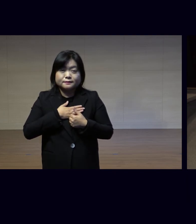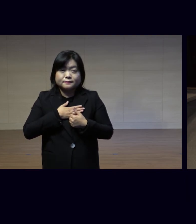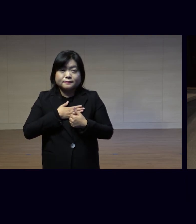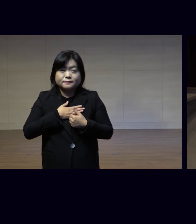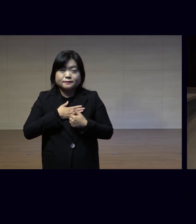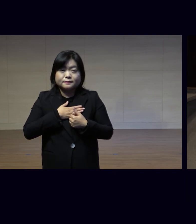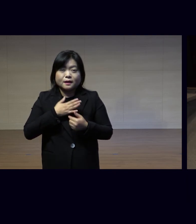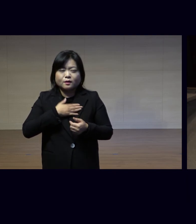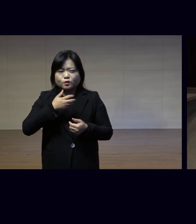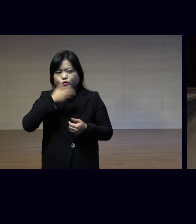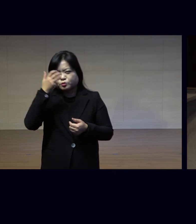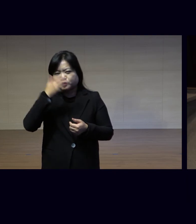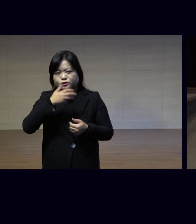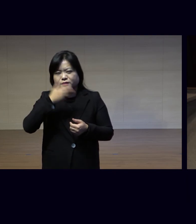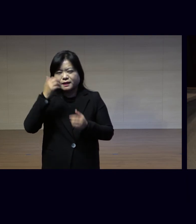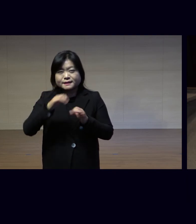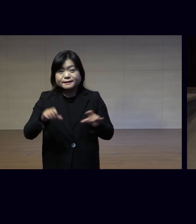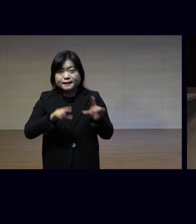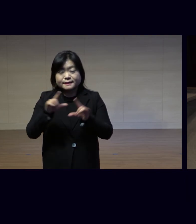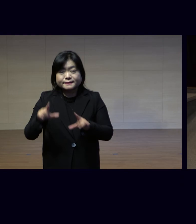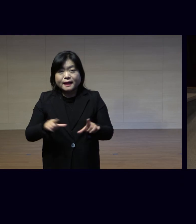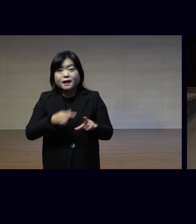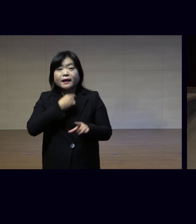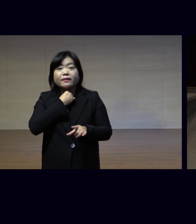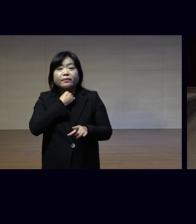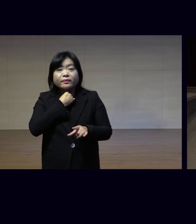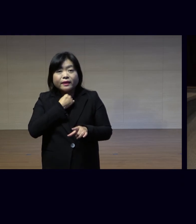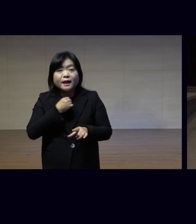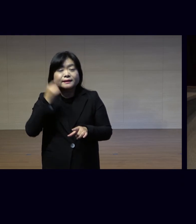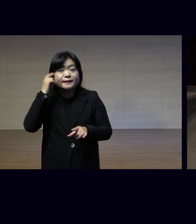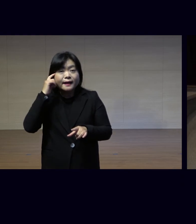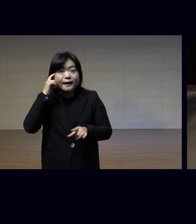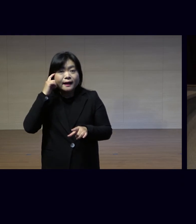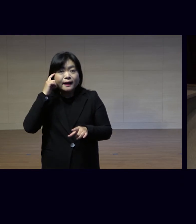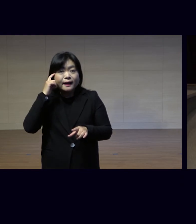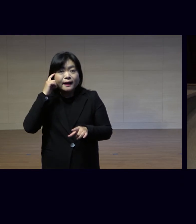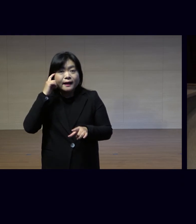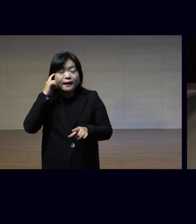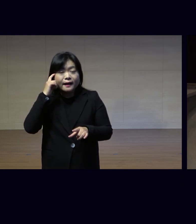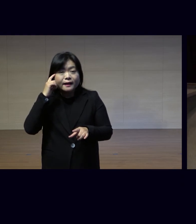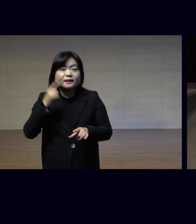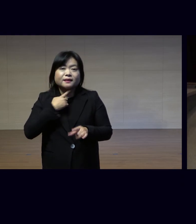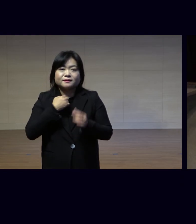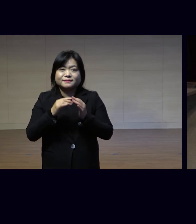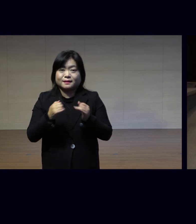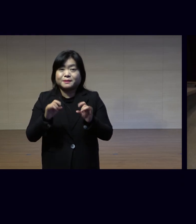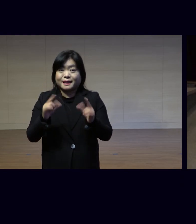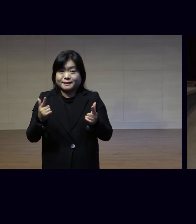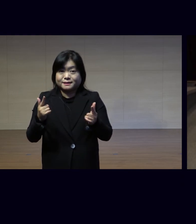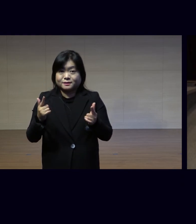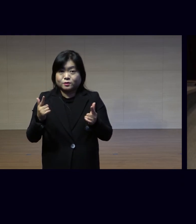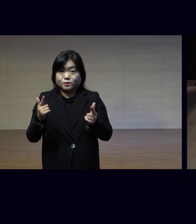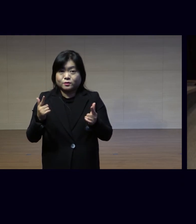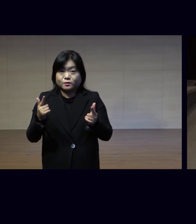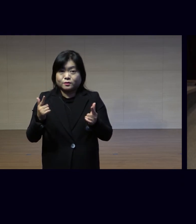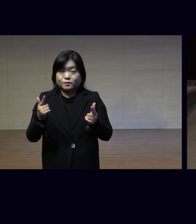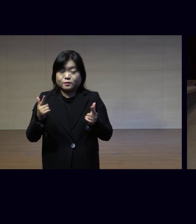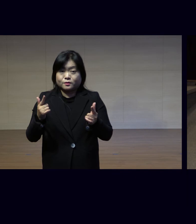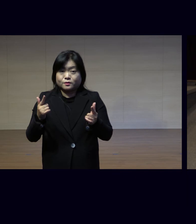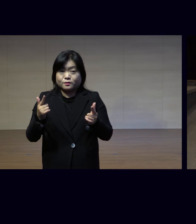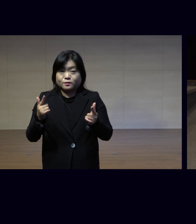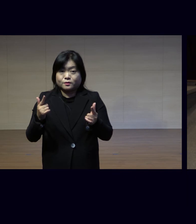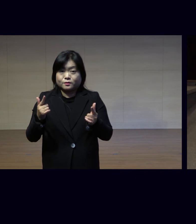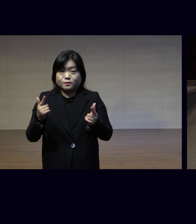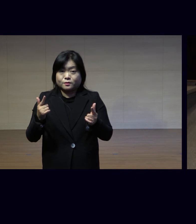내 꿈을 내 인생을 살아보겠다는 생각을 한 사람이 아니거든요. 맞습니다. 그러니까